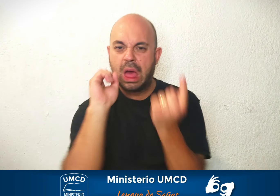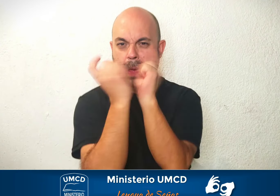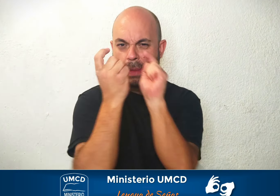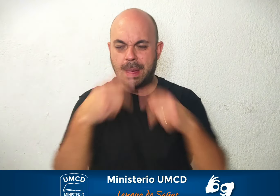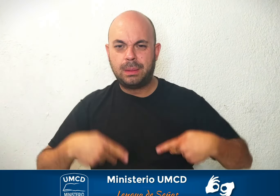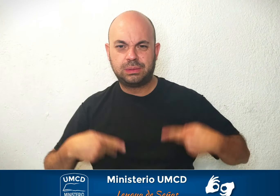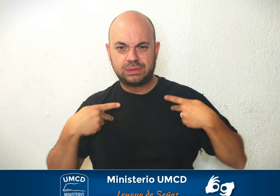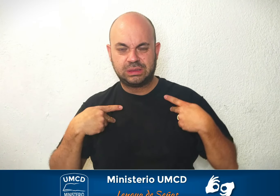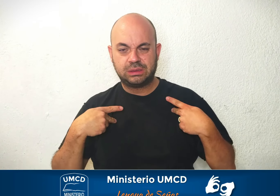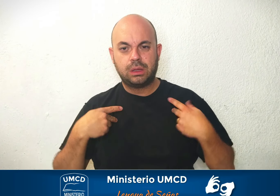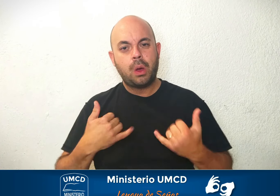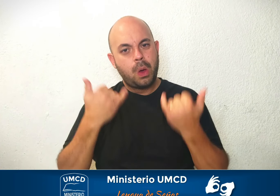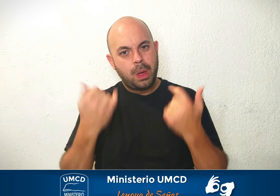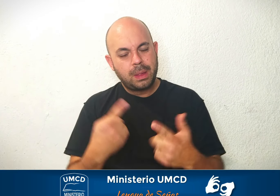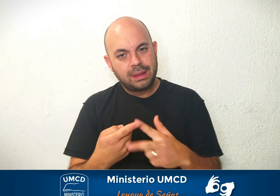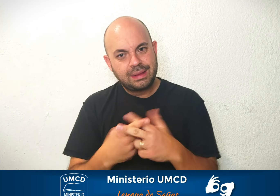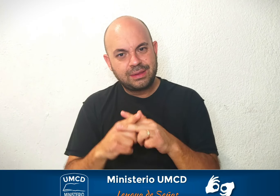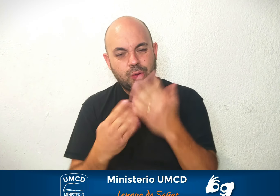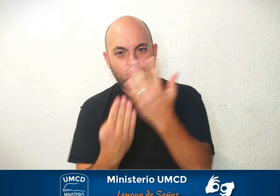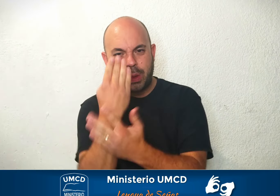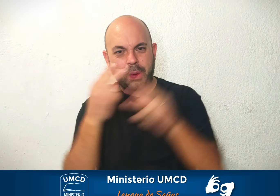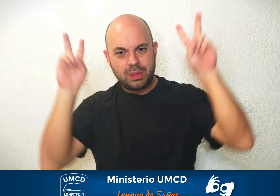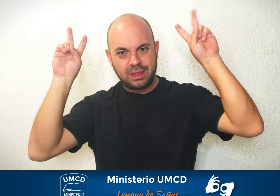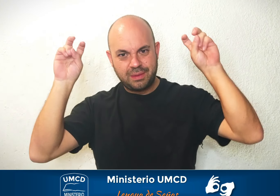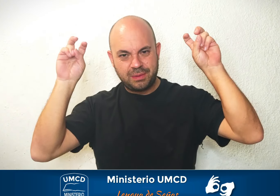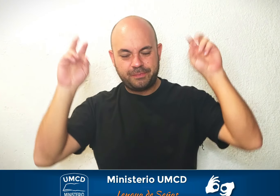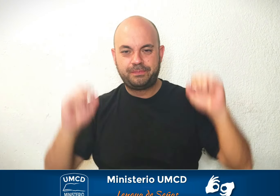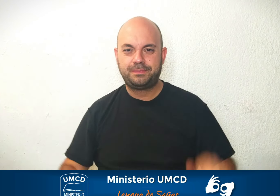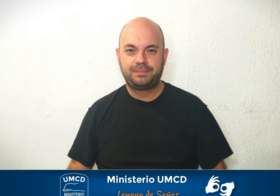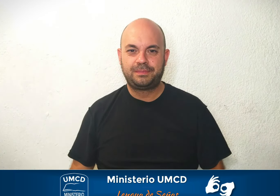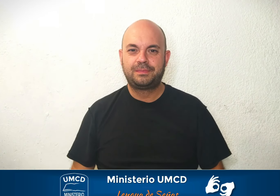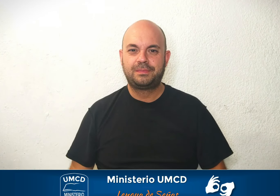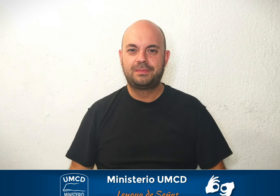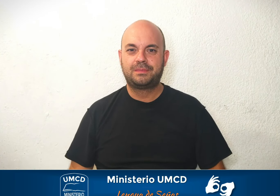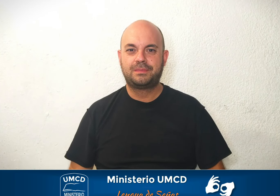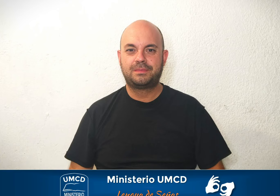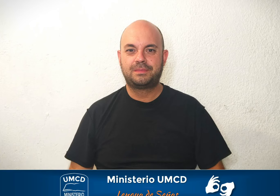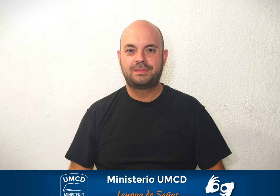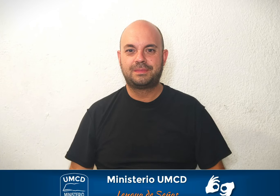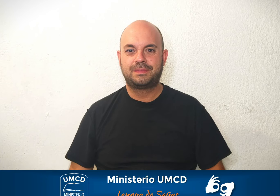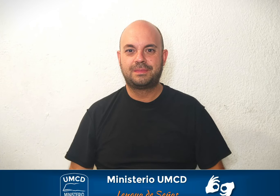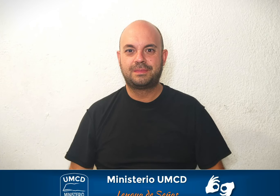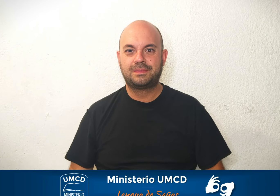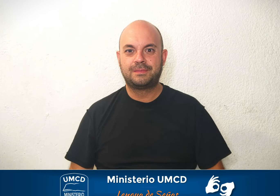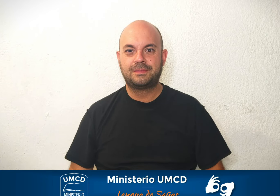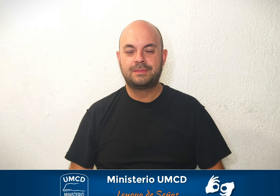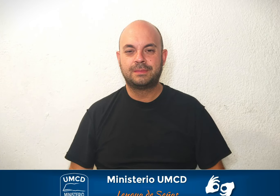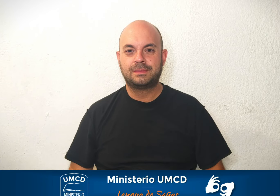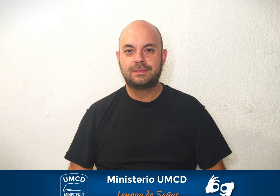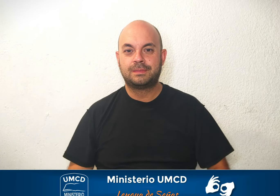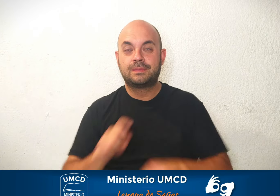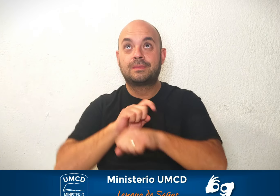cambiando. Este es el nuevo inicio de una serie aquí en un momento con Dios.